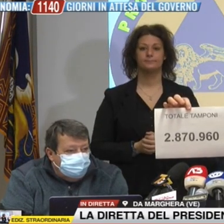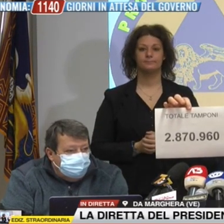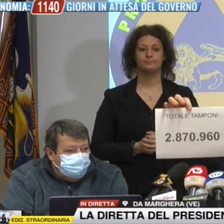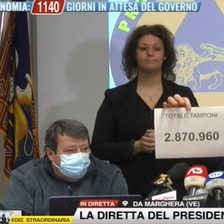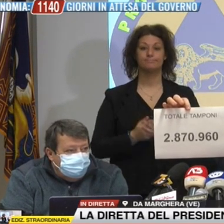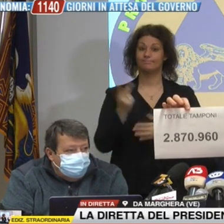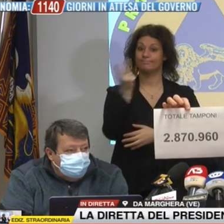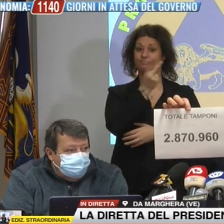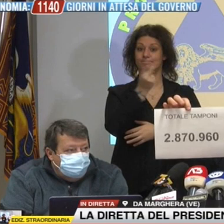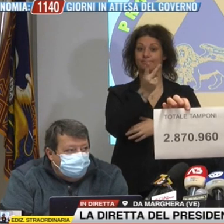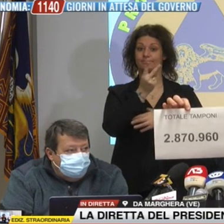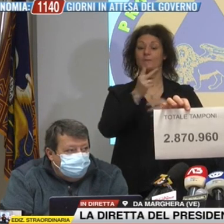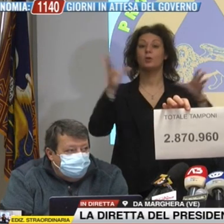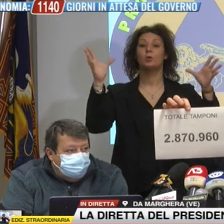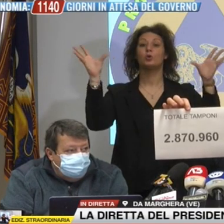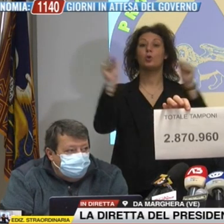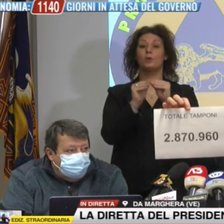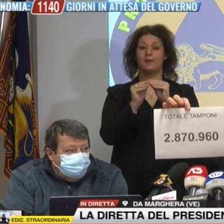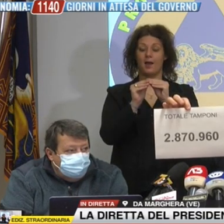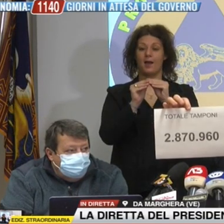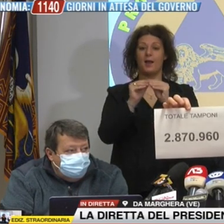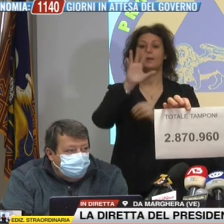Per un totale con i molecolari di